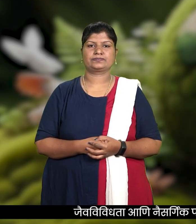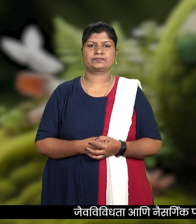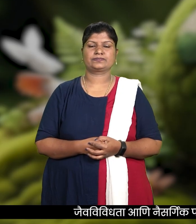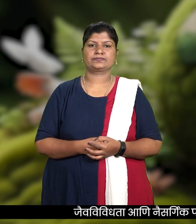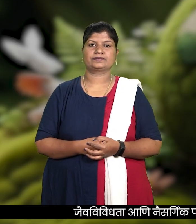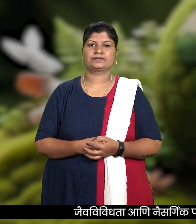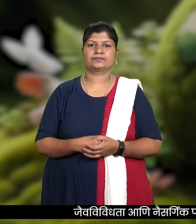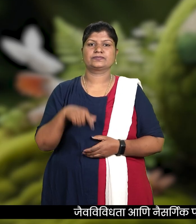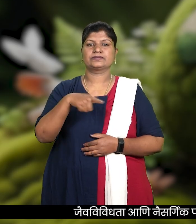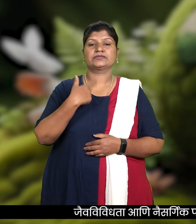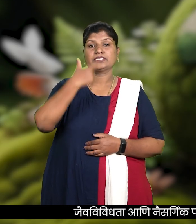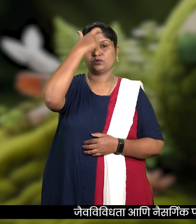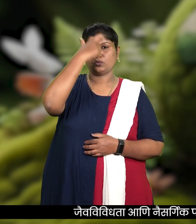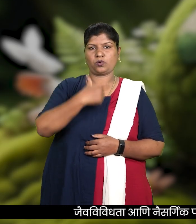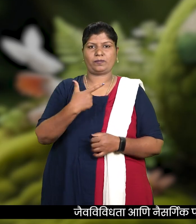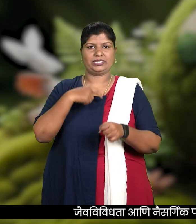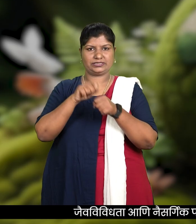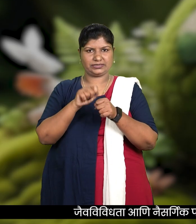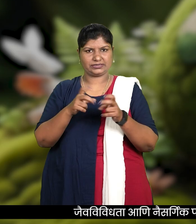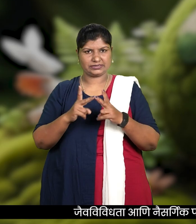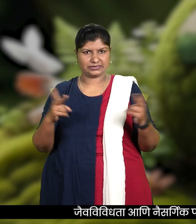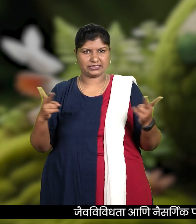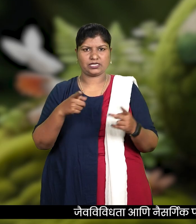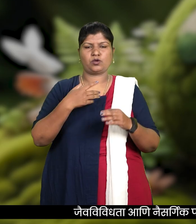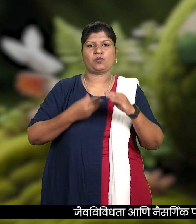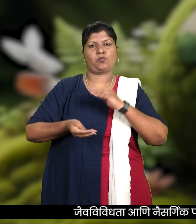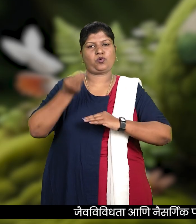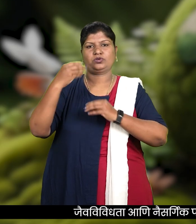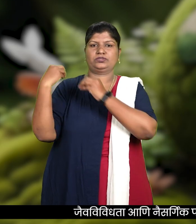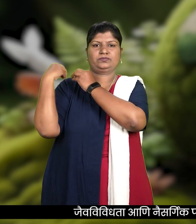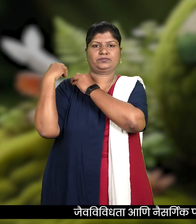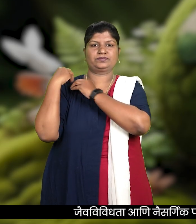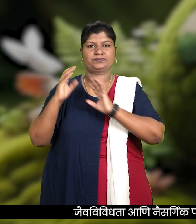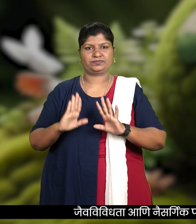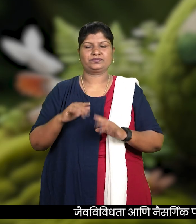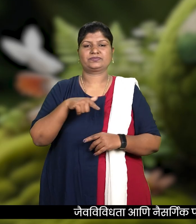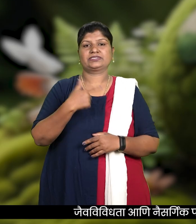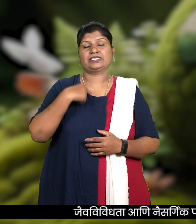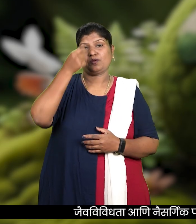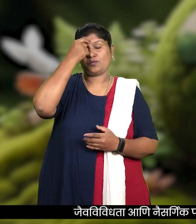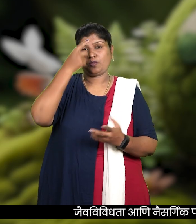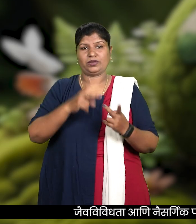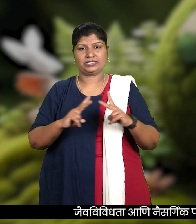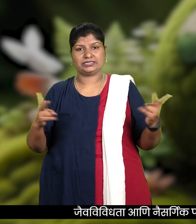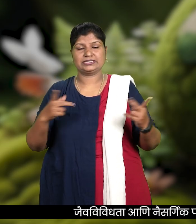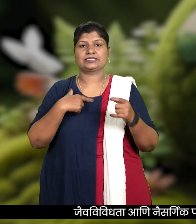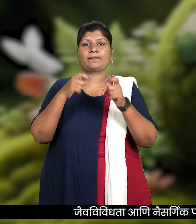जैवविविधता आणि नैसर्गिक परिसंस्थेतील अशांततेसाठी मानवी क्रियाकलाप मुख्यतः जबाबदार आहेत.